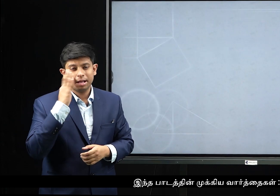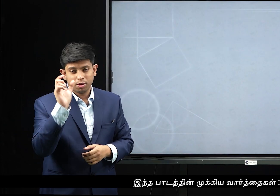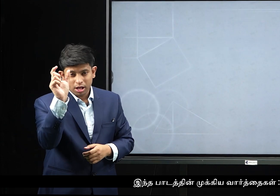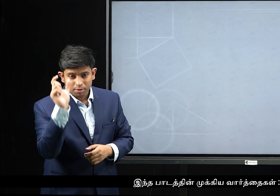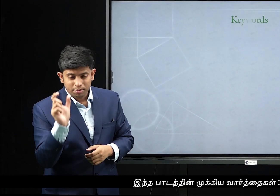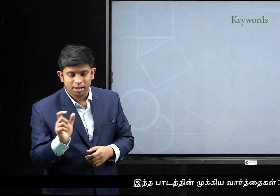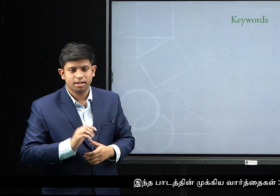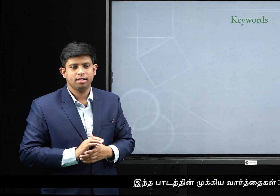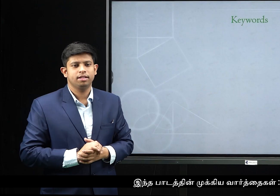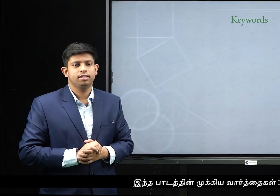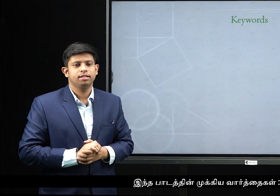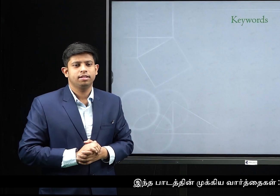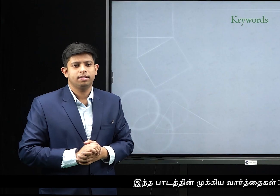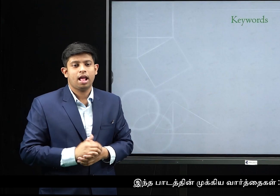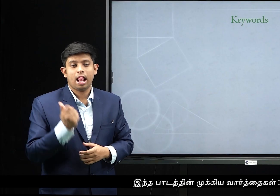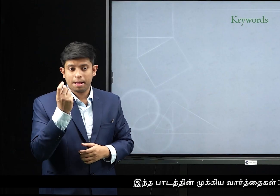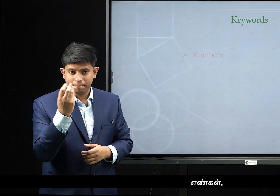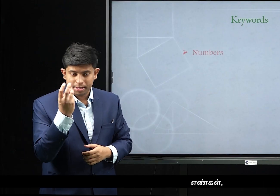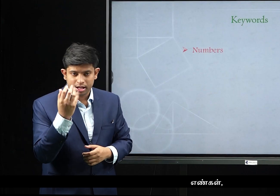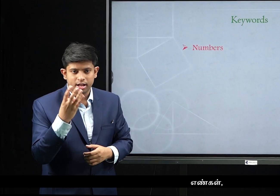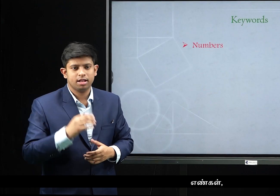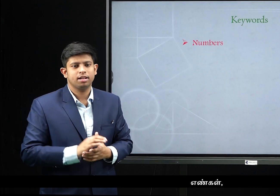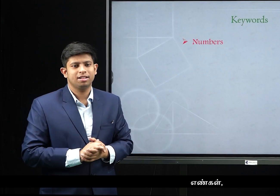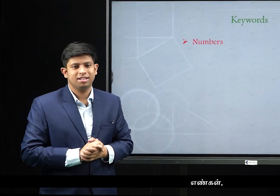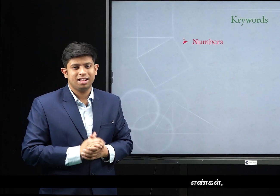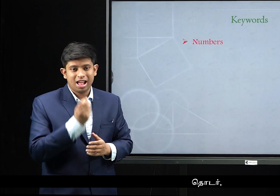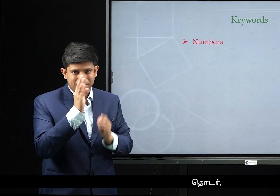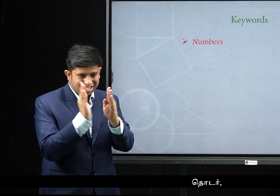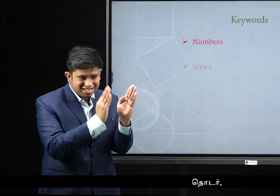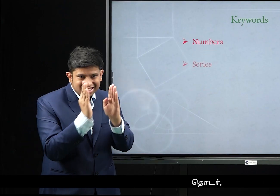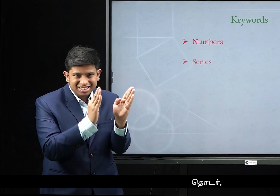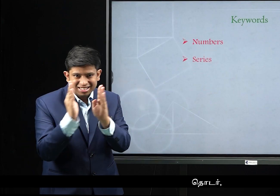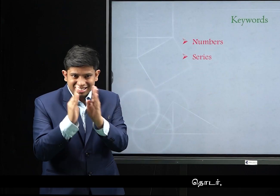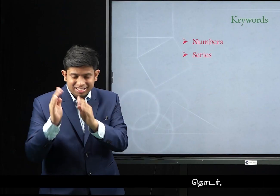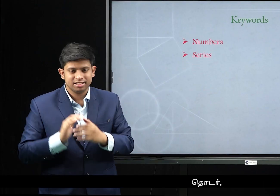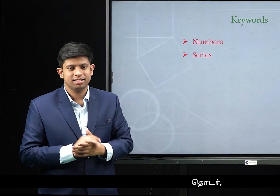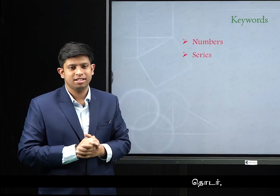இந்த பாடத்தின் முக்கிய வார்த்தைகள்: எண்கள், தொடர்,